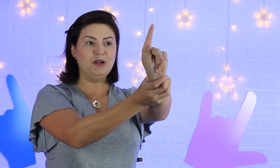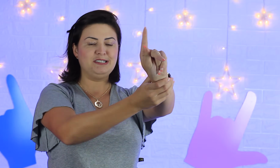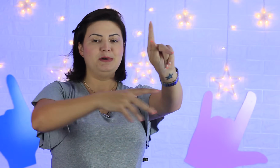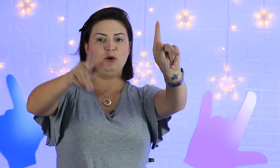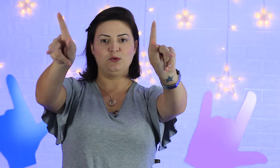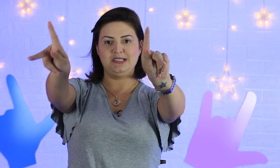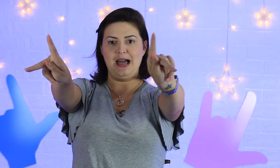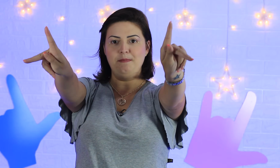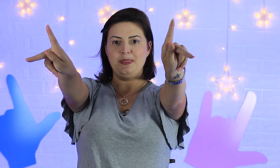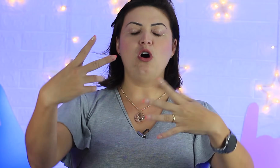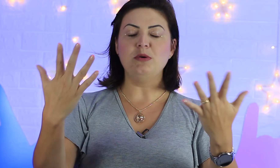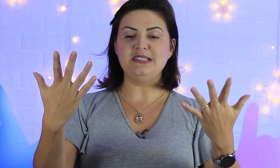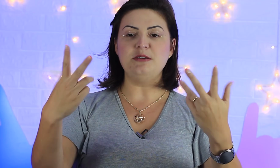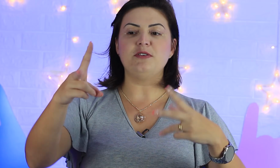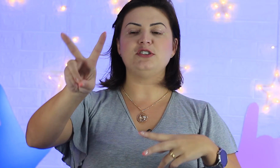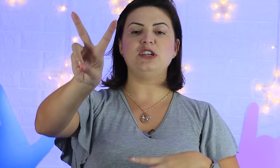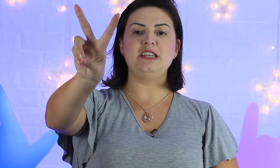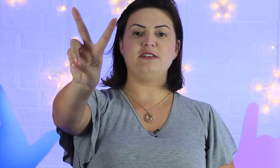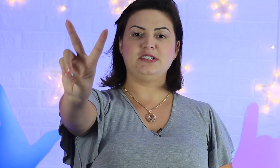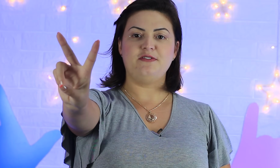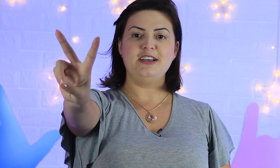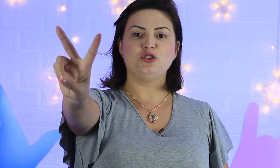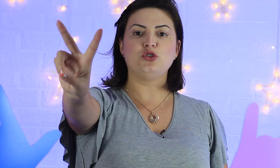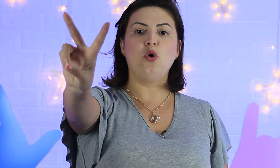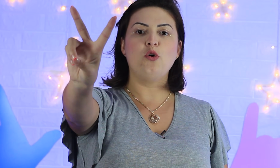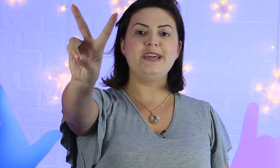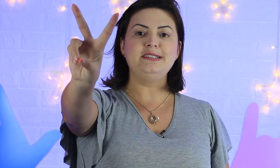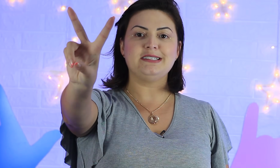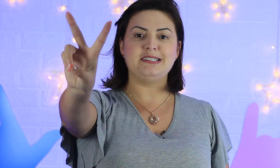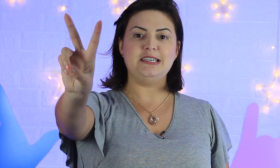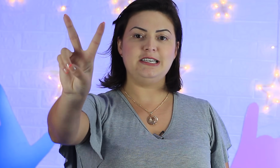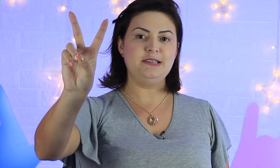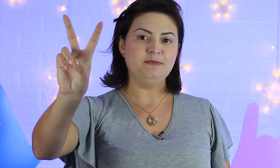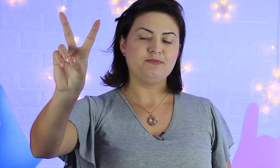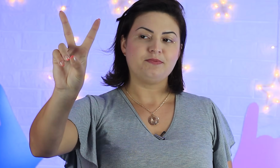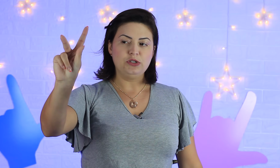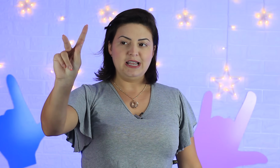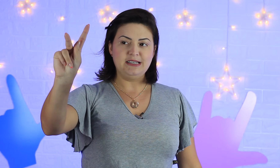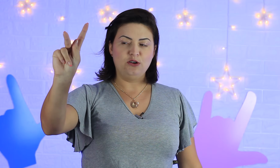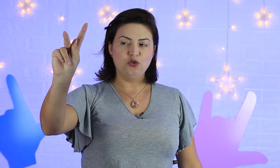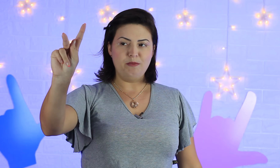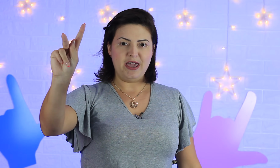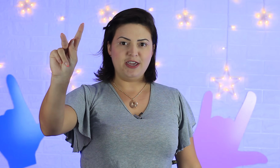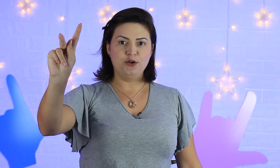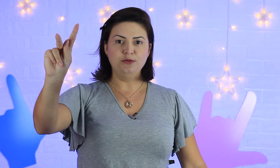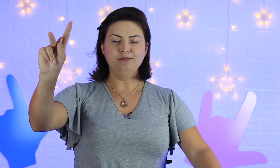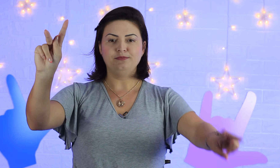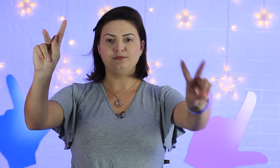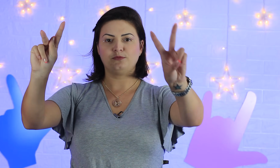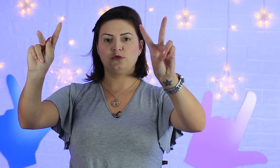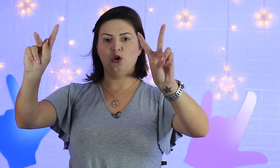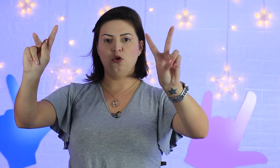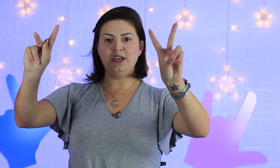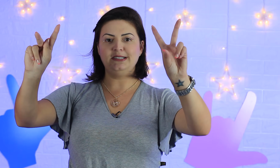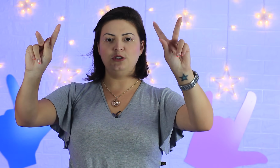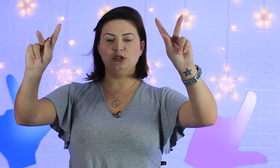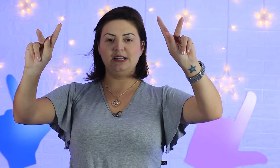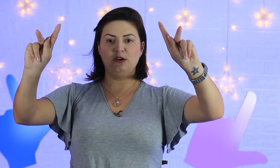duas mãos, tá? Como assim, professora Aninha? Você faz o 2, assim, o dedão no meio, 2 e o dedão